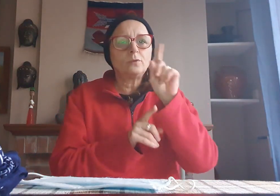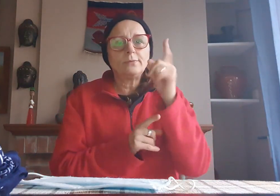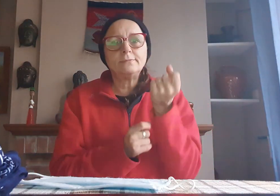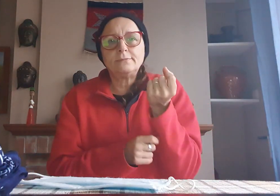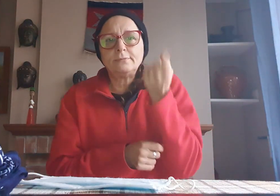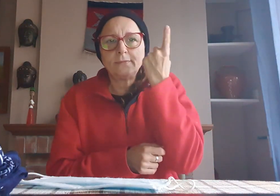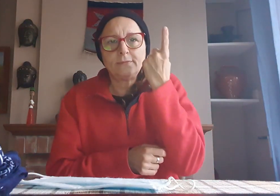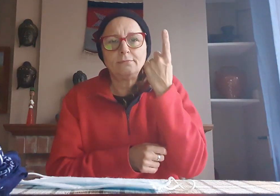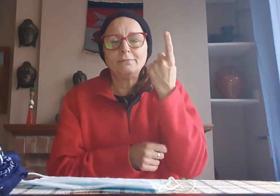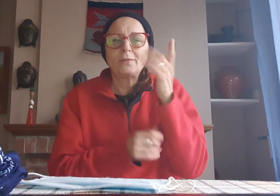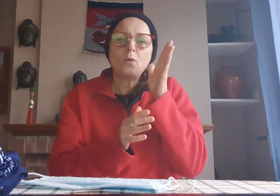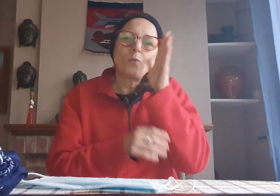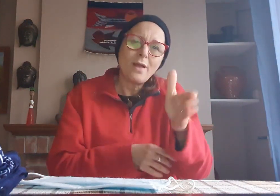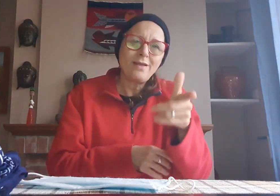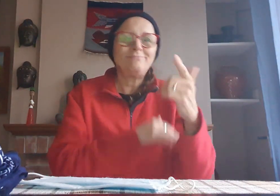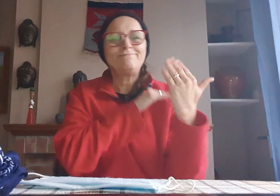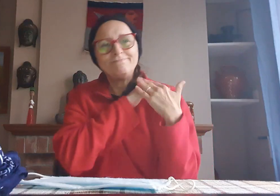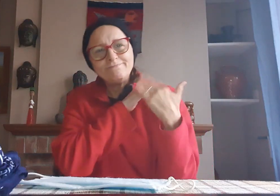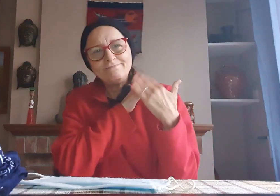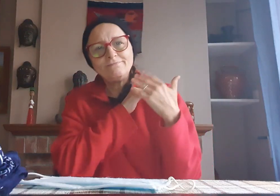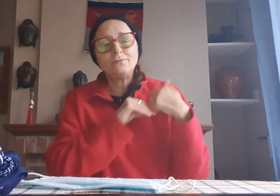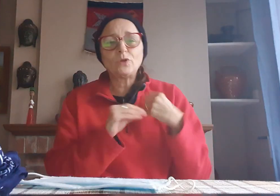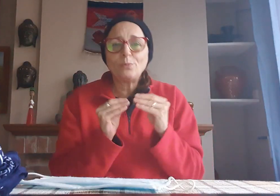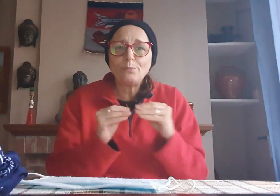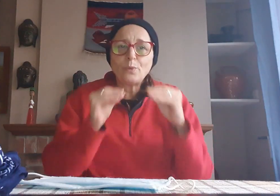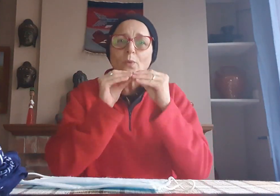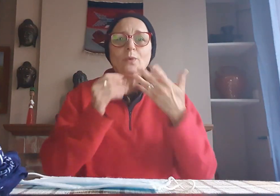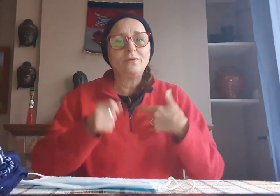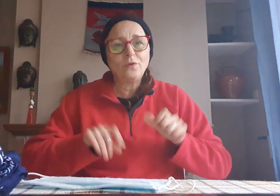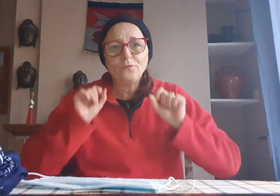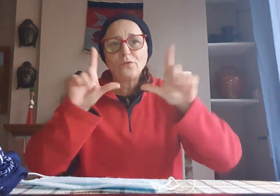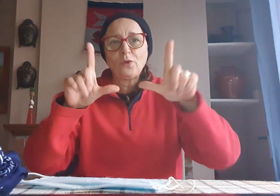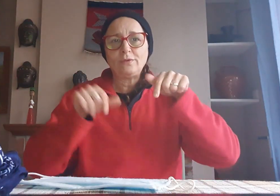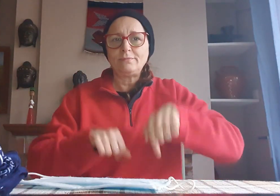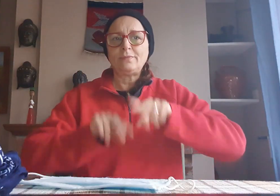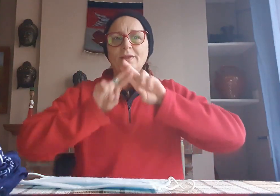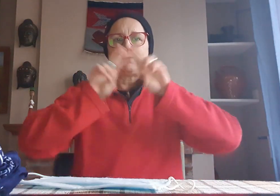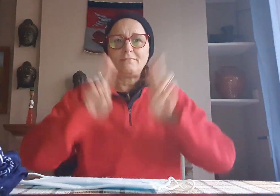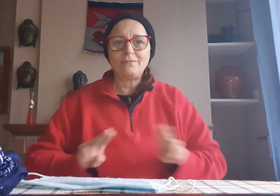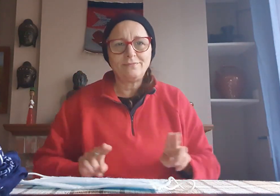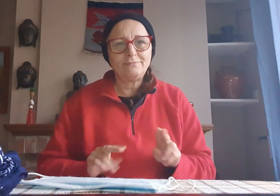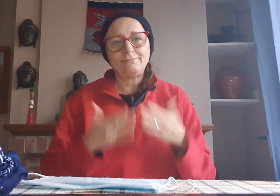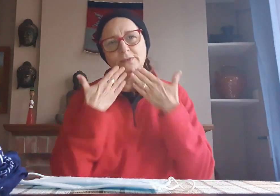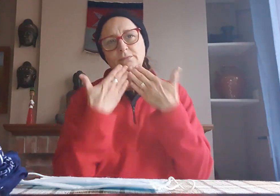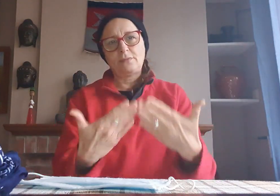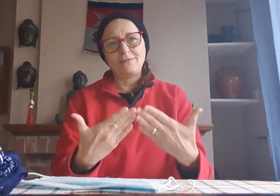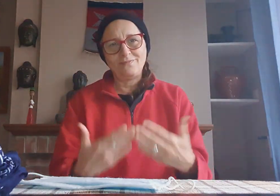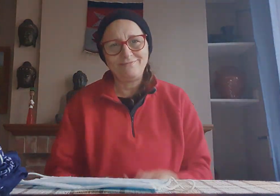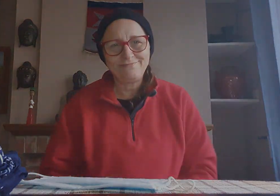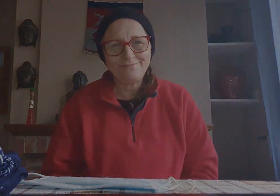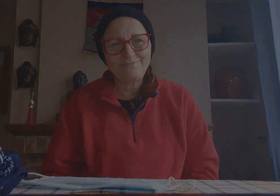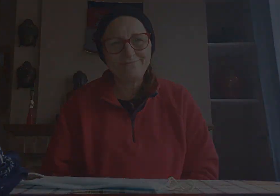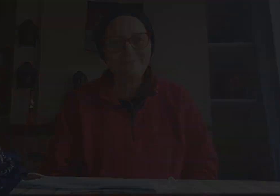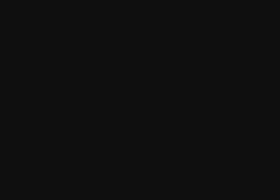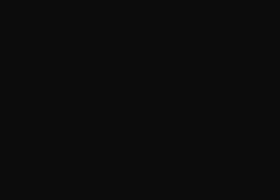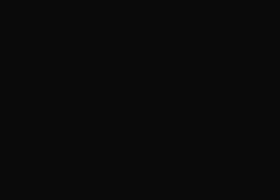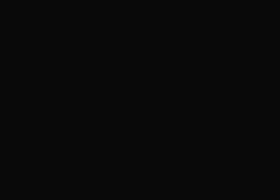Mira la cocina. Es maravillosa. Han cuidado hasta el último detalle. Sistema de sonido.